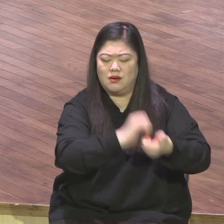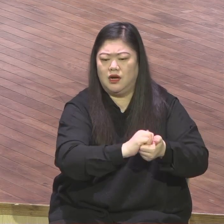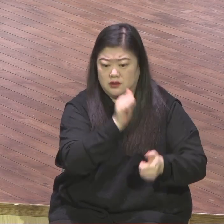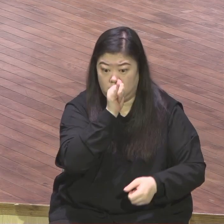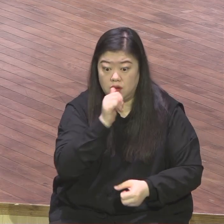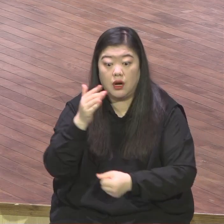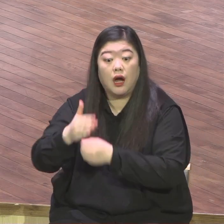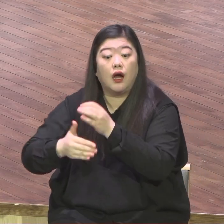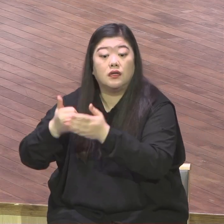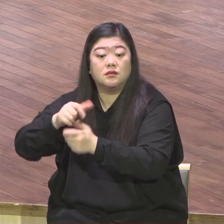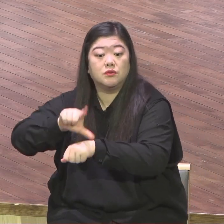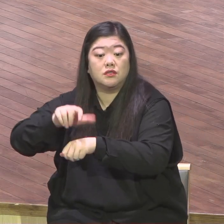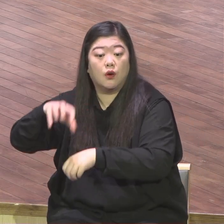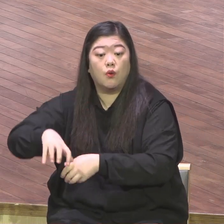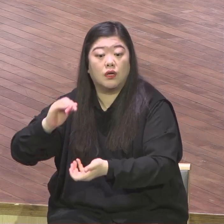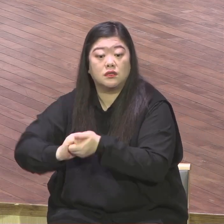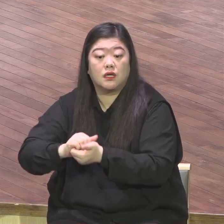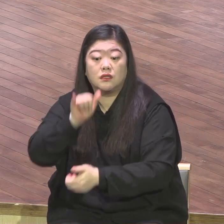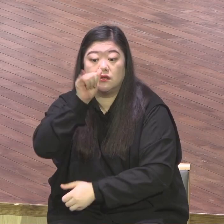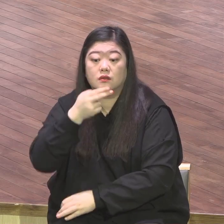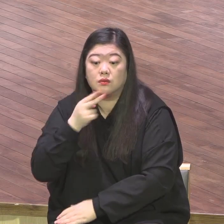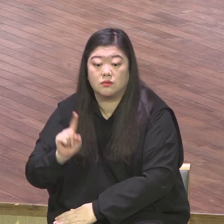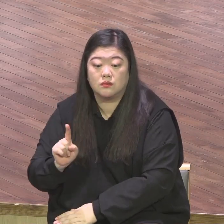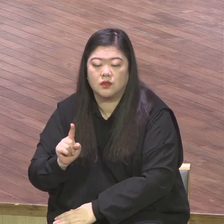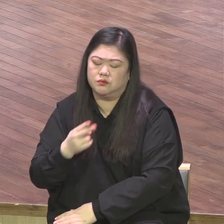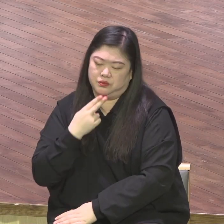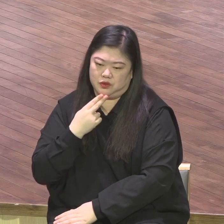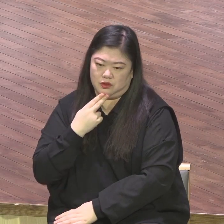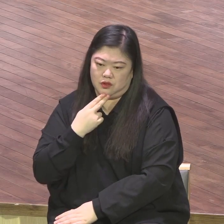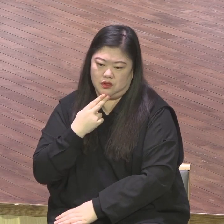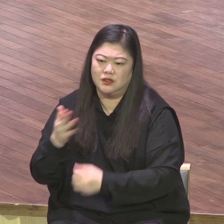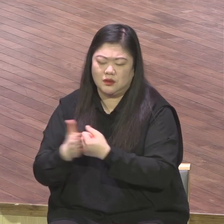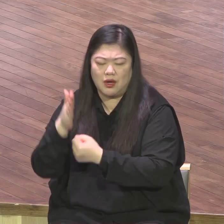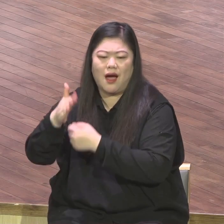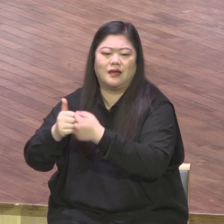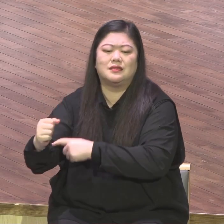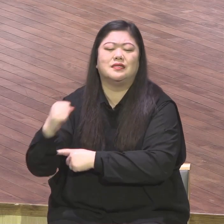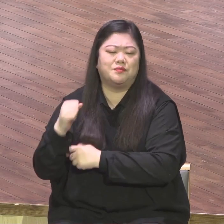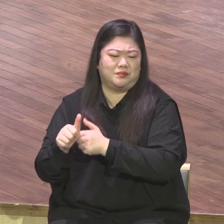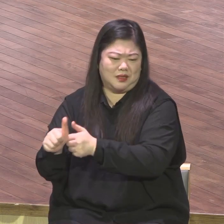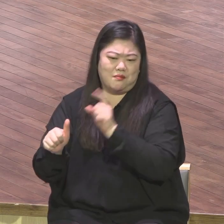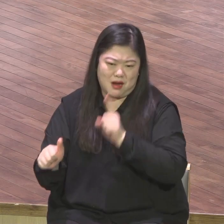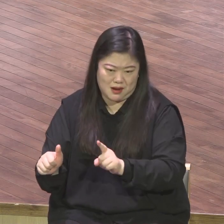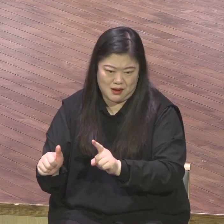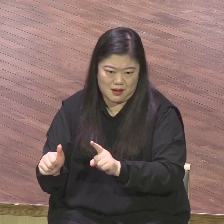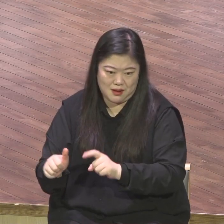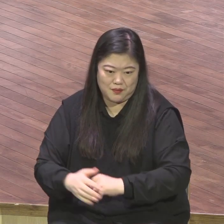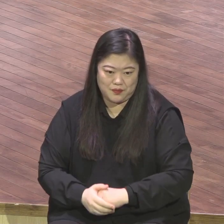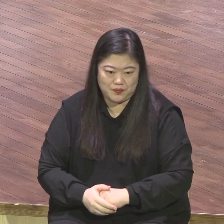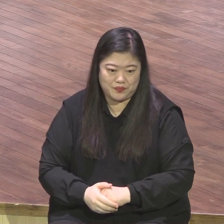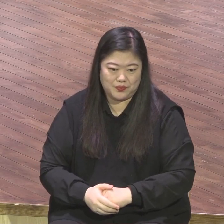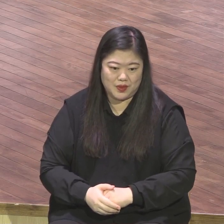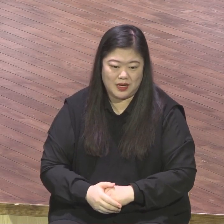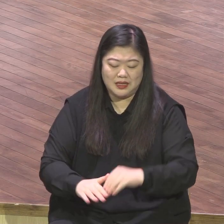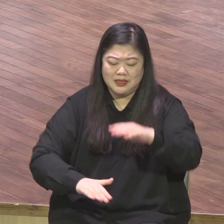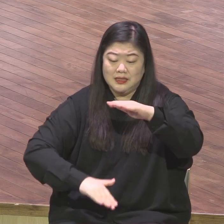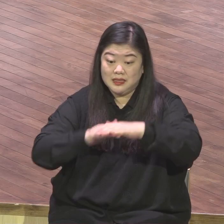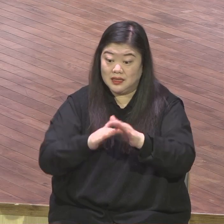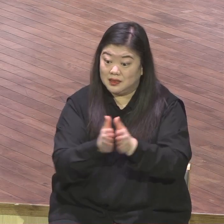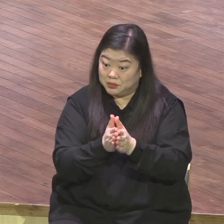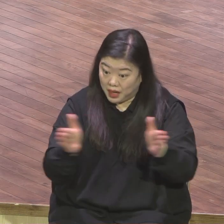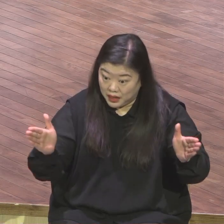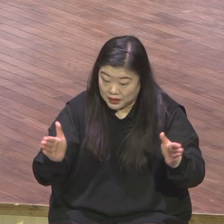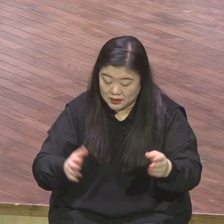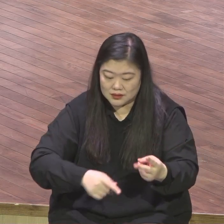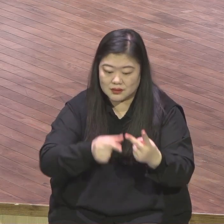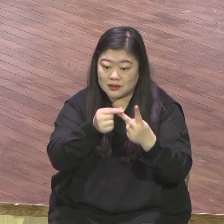2023년 우리는 3운동 언약 도전하고 있습니다. 스타트만 운동, 4천망대 운동, 237 치유 운동.